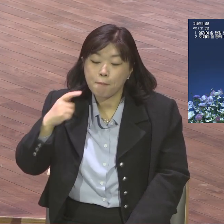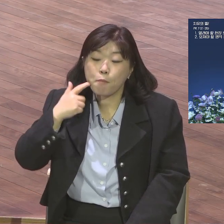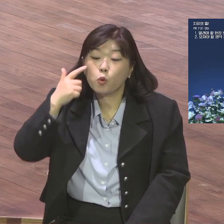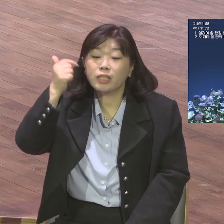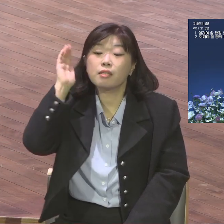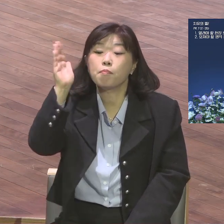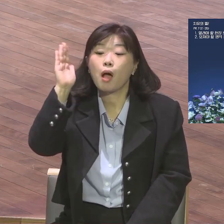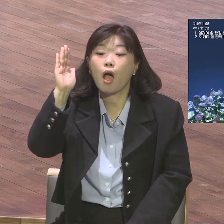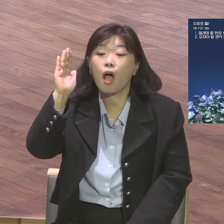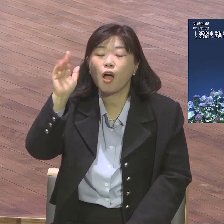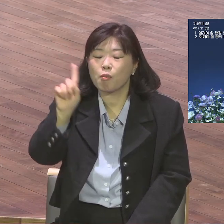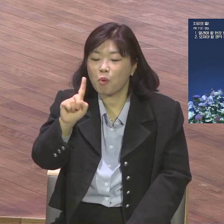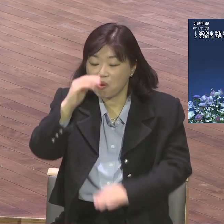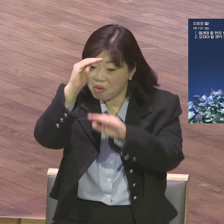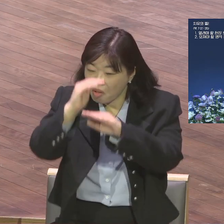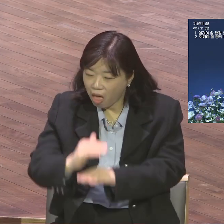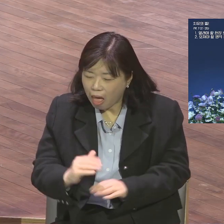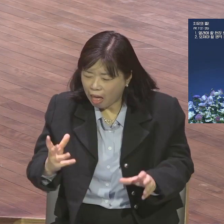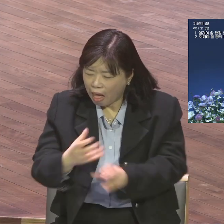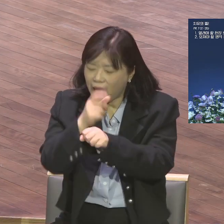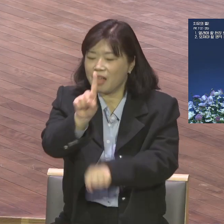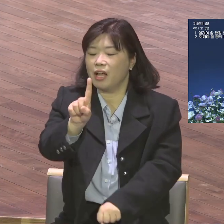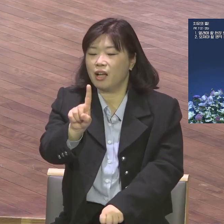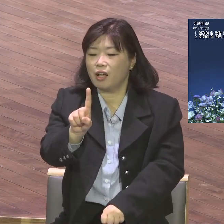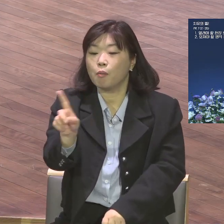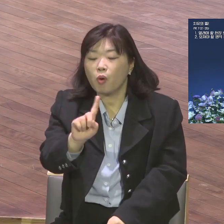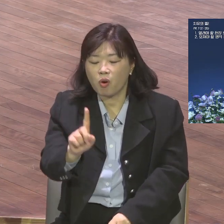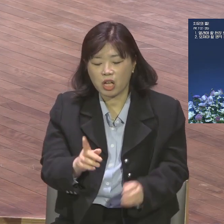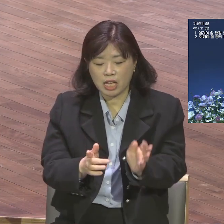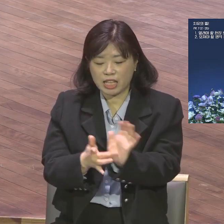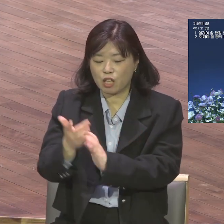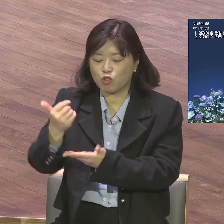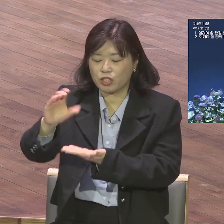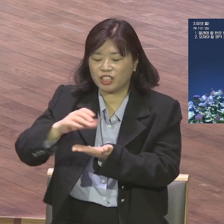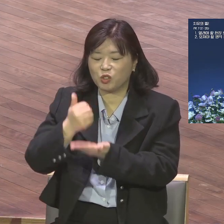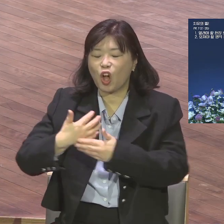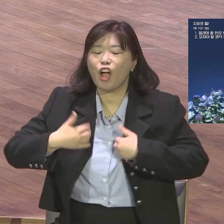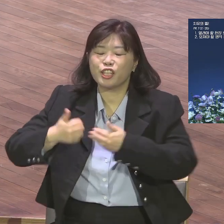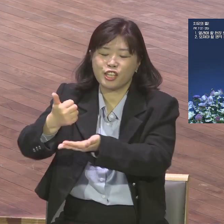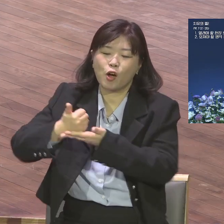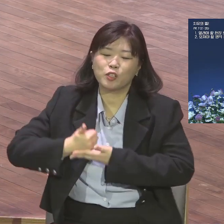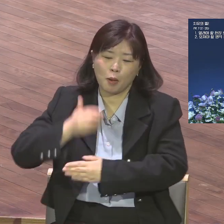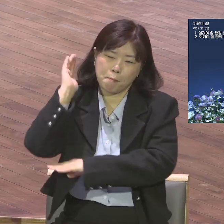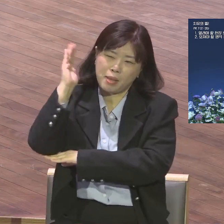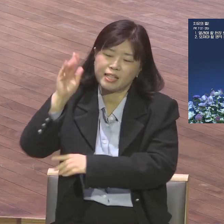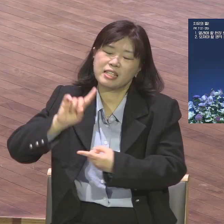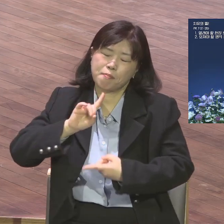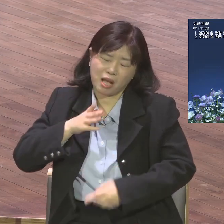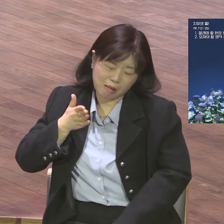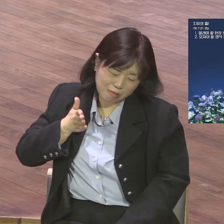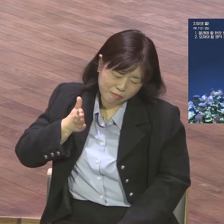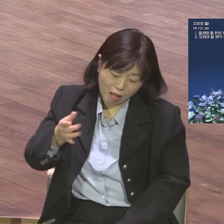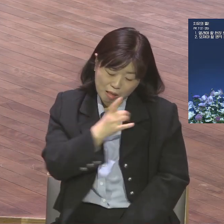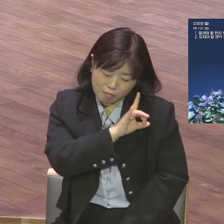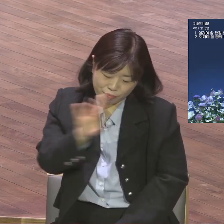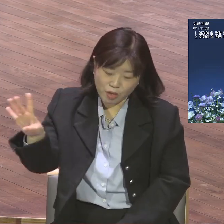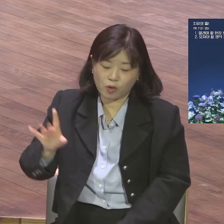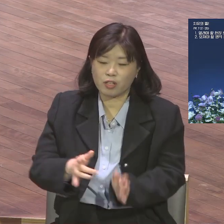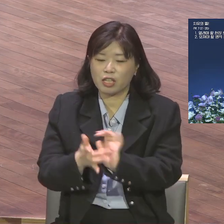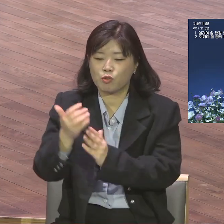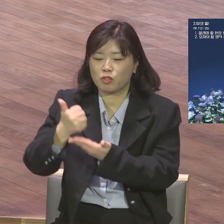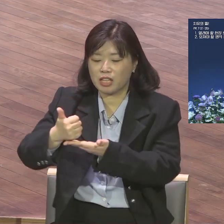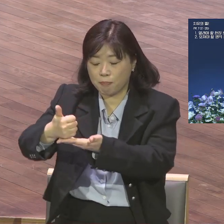영접 의미가 뭐예요? 영접하는 자 곧 그 이름을 믿는 자들에게는 하나님의 자녀 되는 권세를 주셨다.